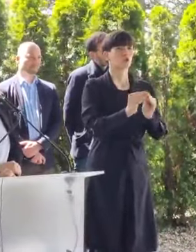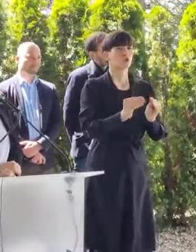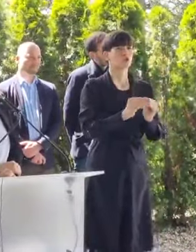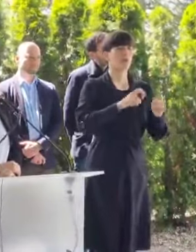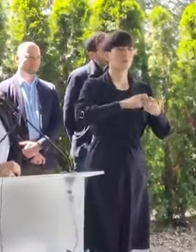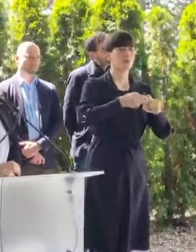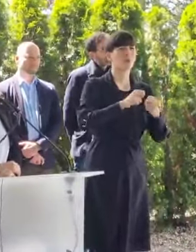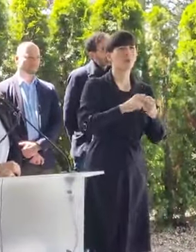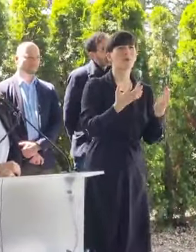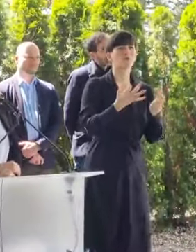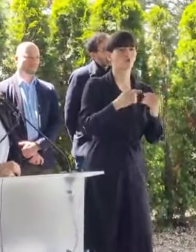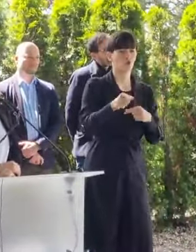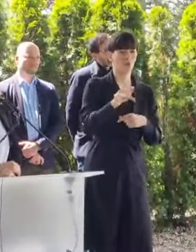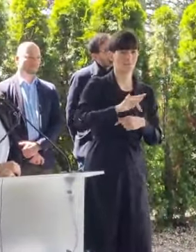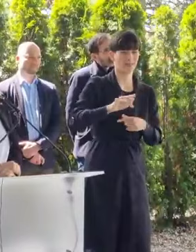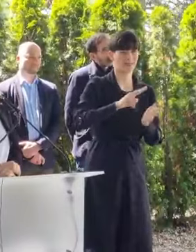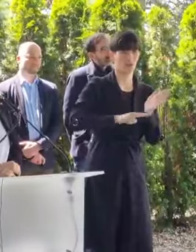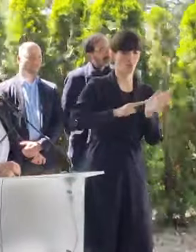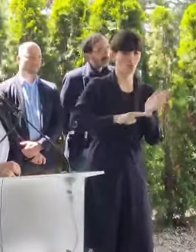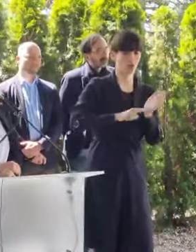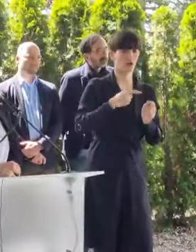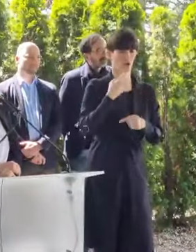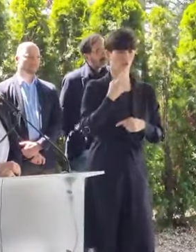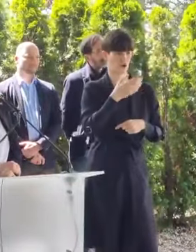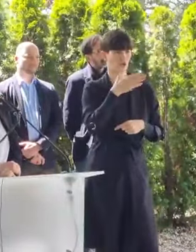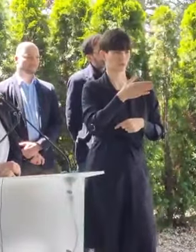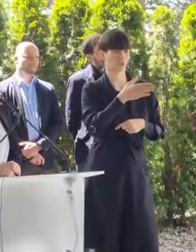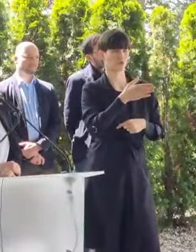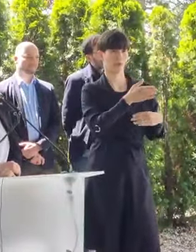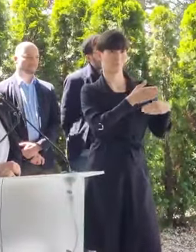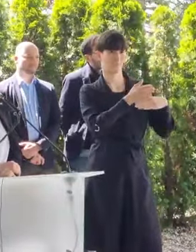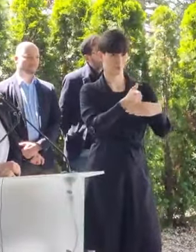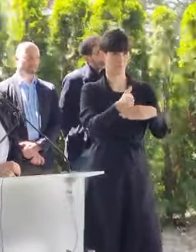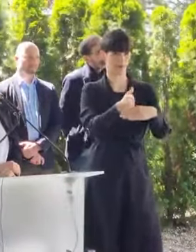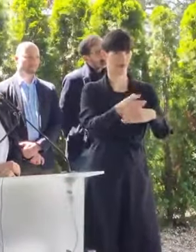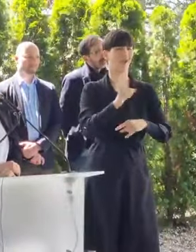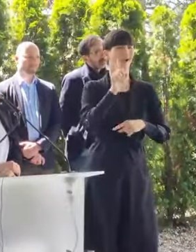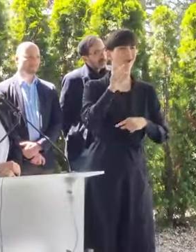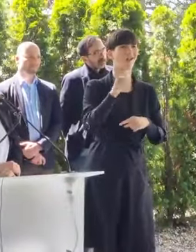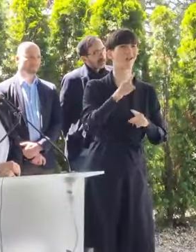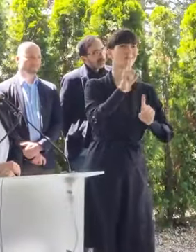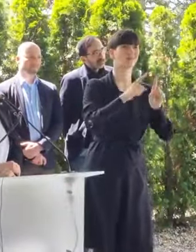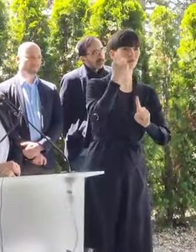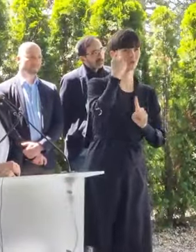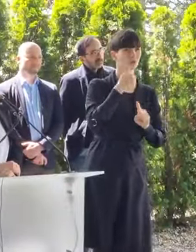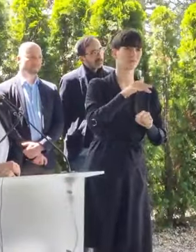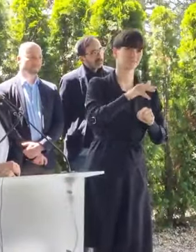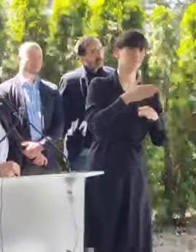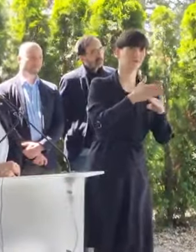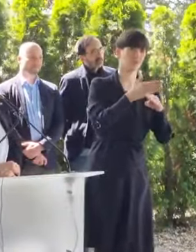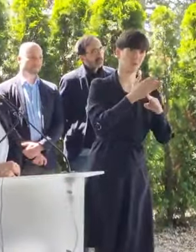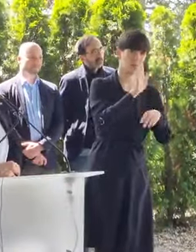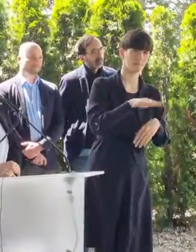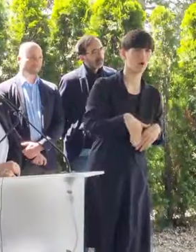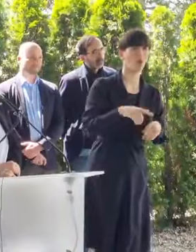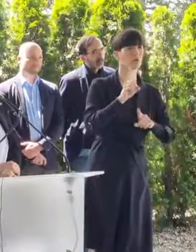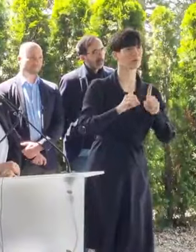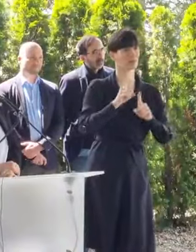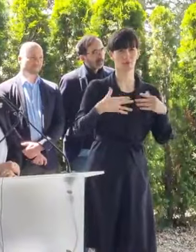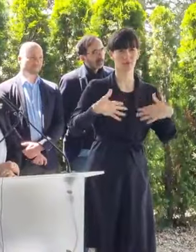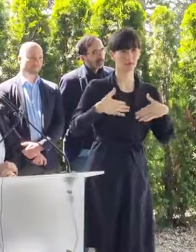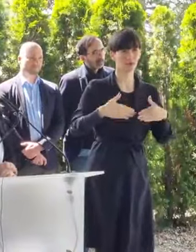úrady slúbili dodanie tej pomoci, ale tá nie je rovnomerne distribuovaná a podobne. Dotkli ste sa aj s prezidentmi napríklad